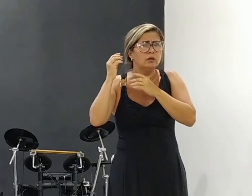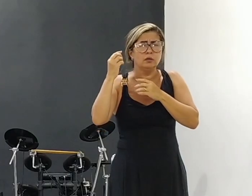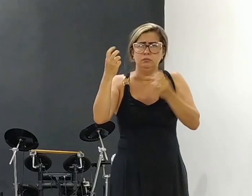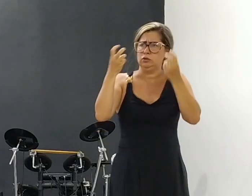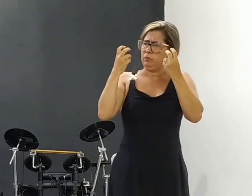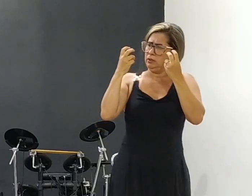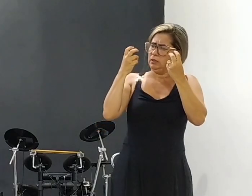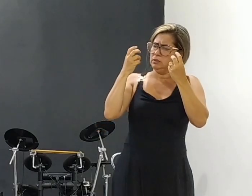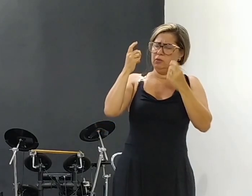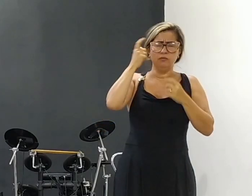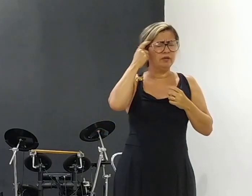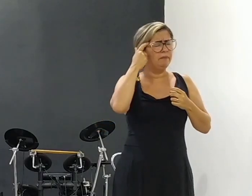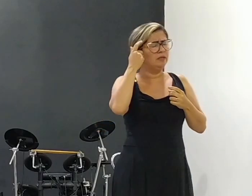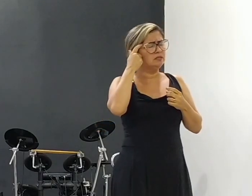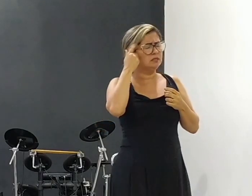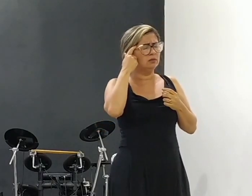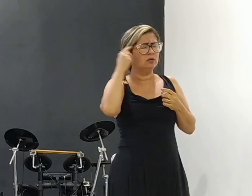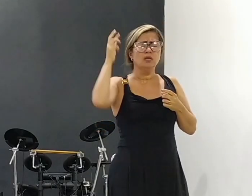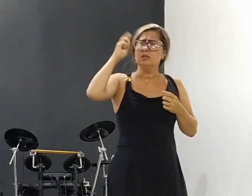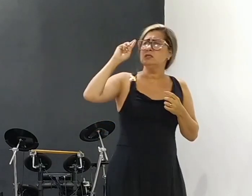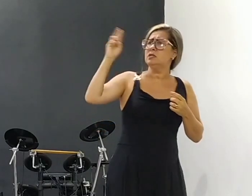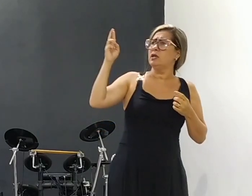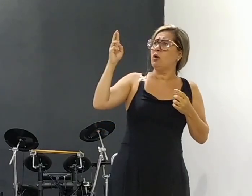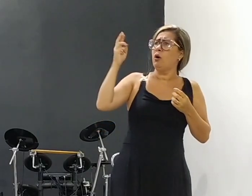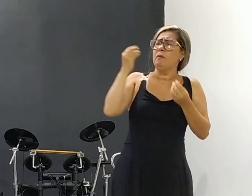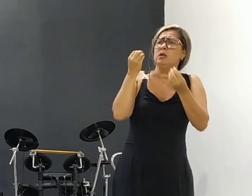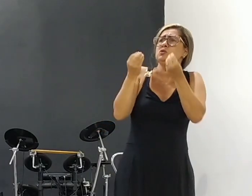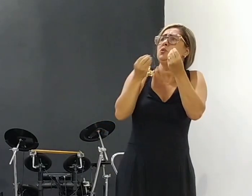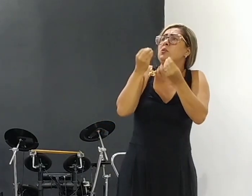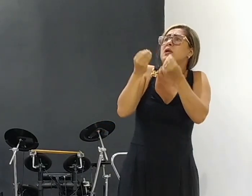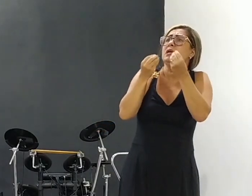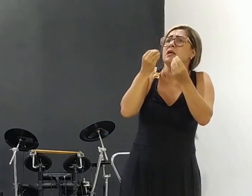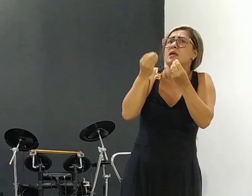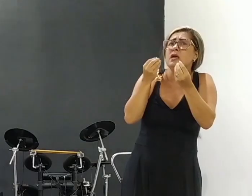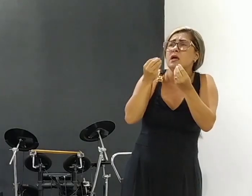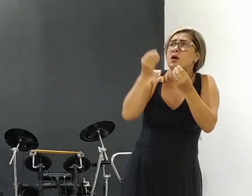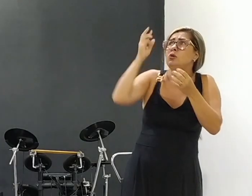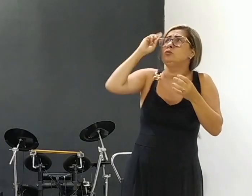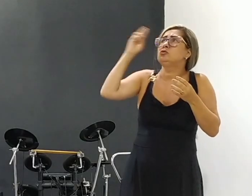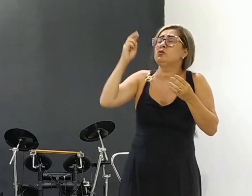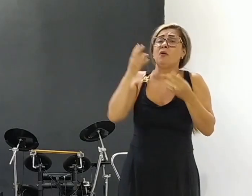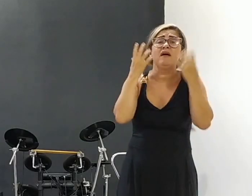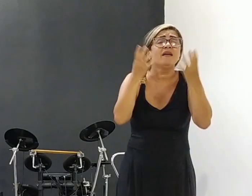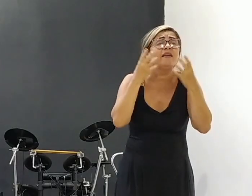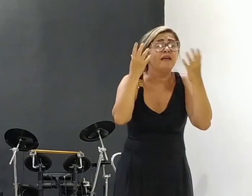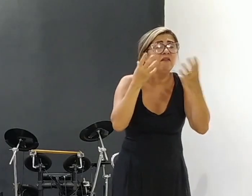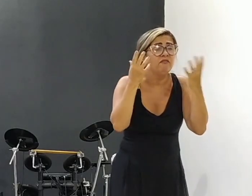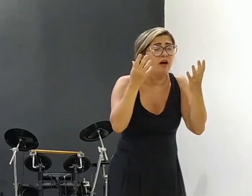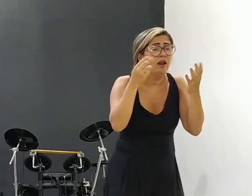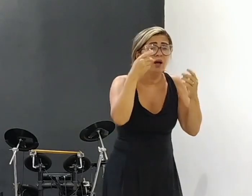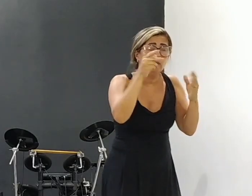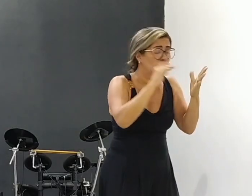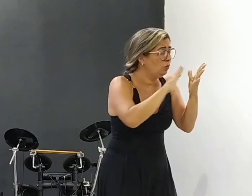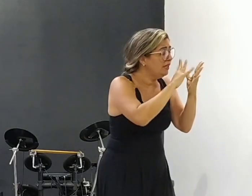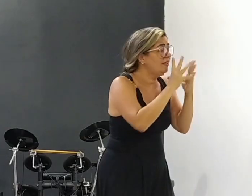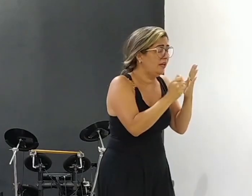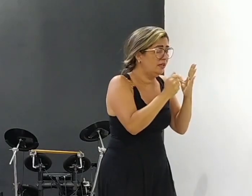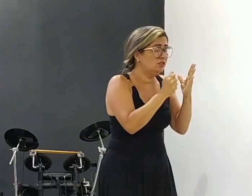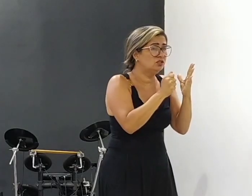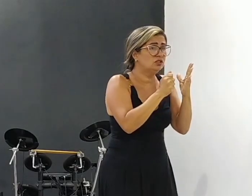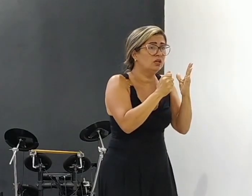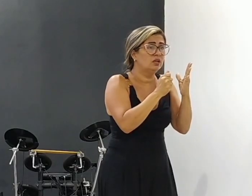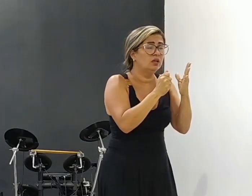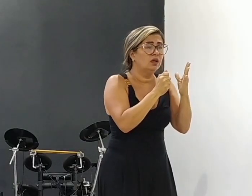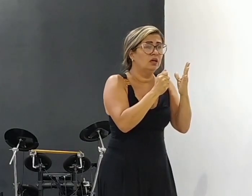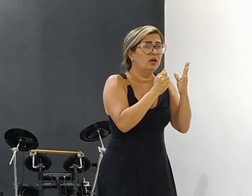atenção, e eu fiquei pensando ali, Senhor, mas o que o Senhor quer falar com a sua igreja através dessa passagem? Será que é